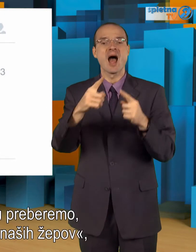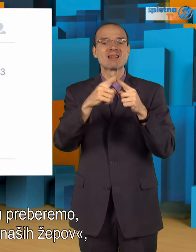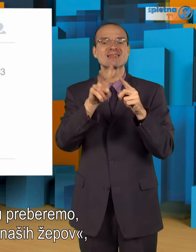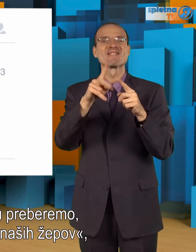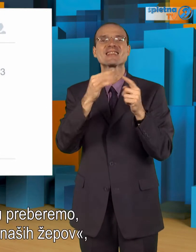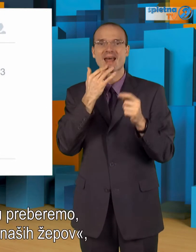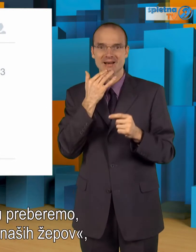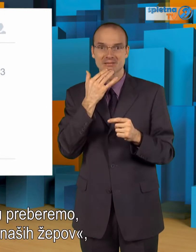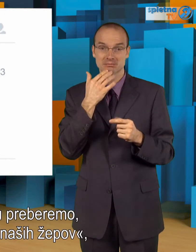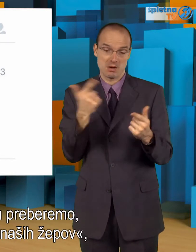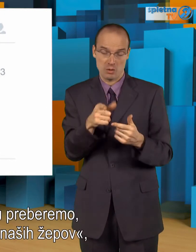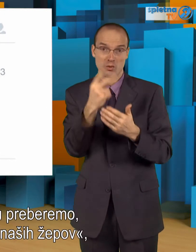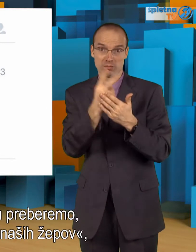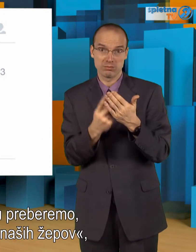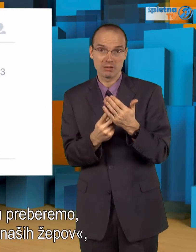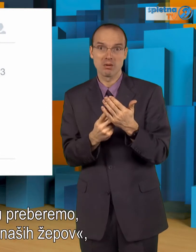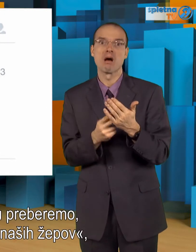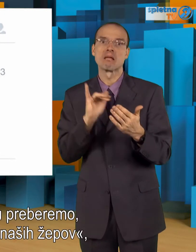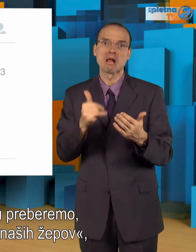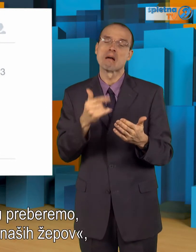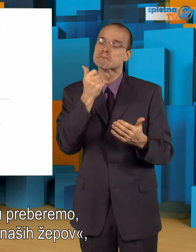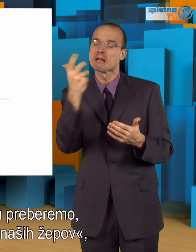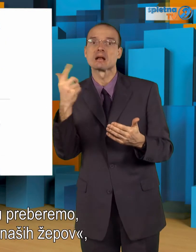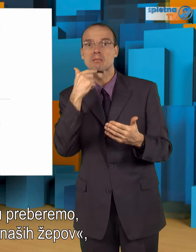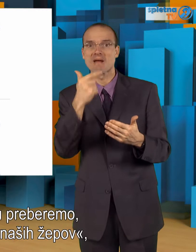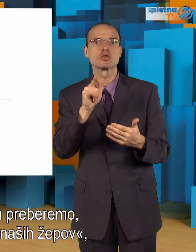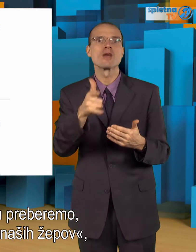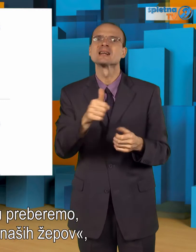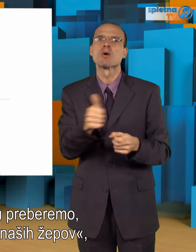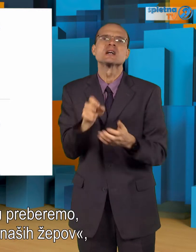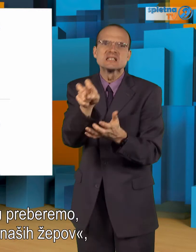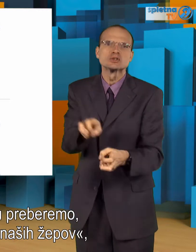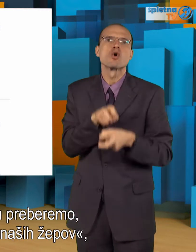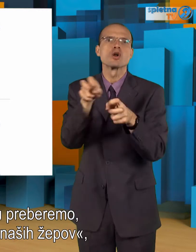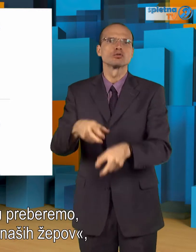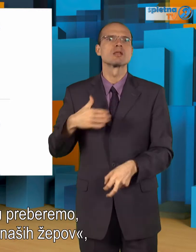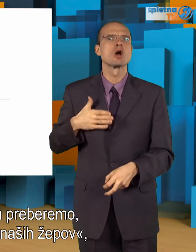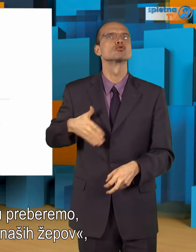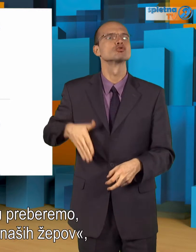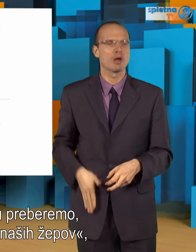Tako lahko na Twitterju preberemo, da gre le za cuzanje iz naših žepov, kot pravi Aleš Čerin.